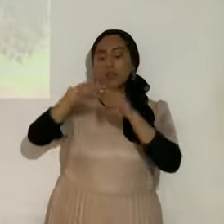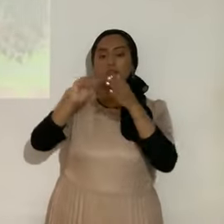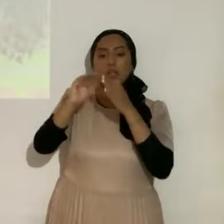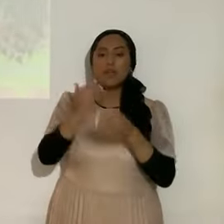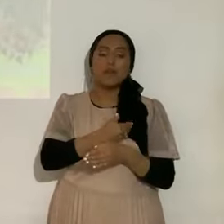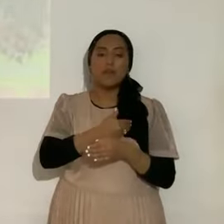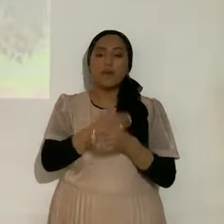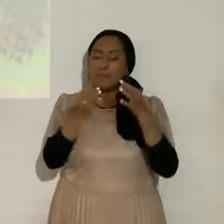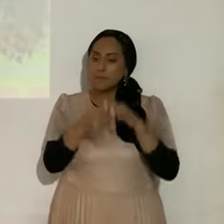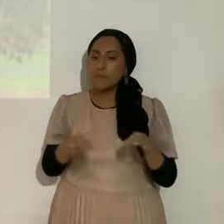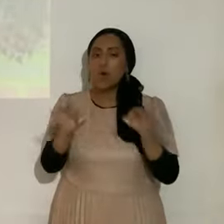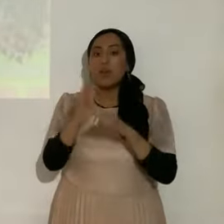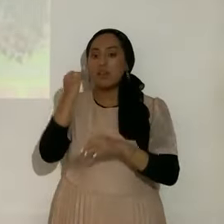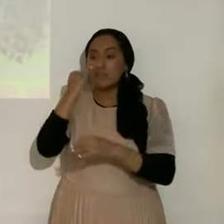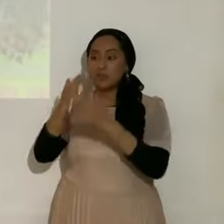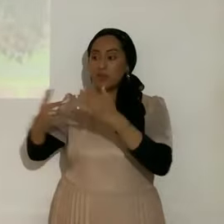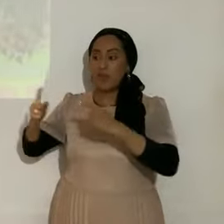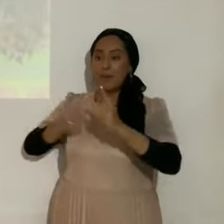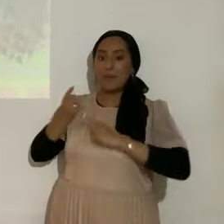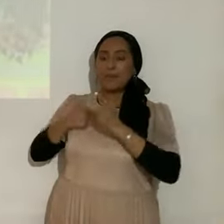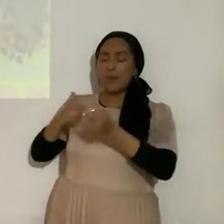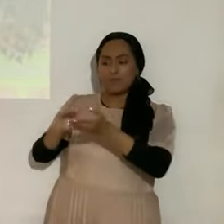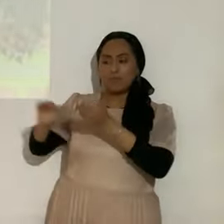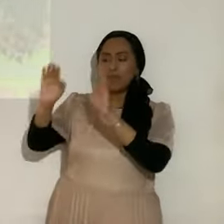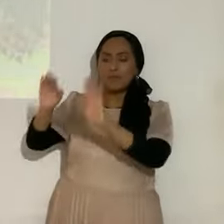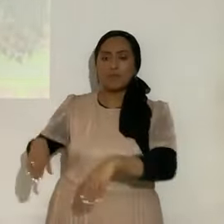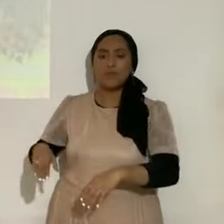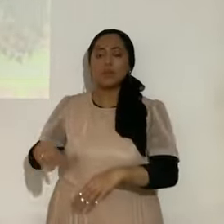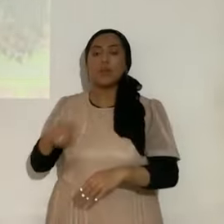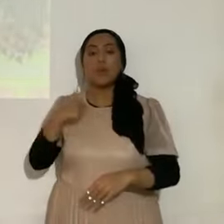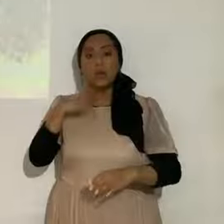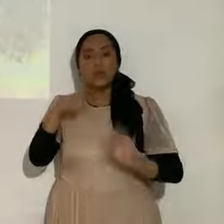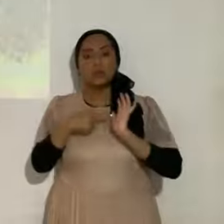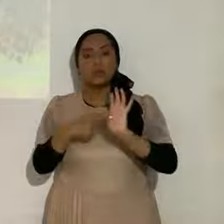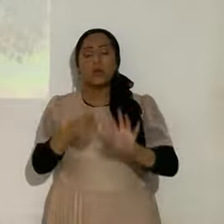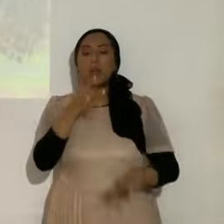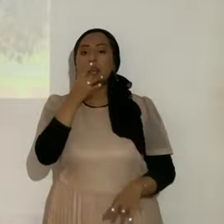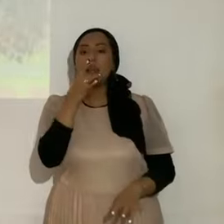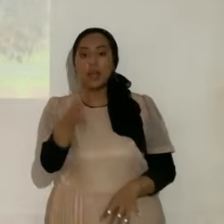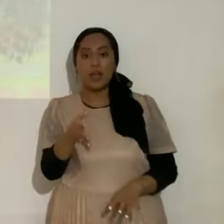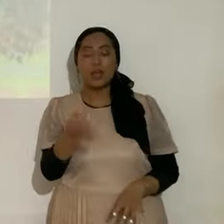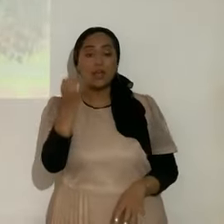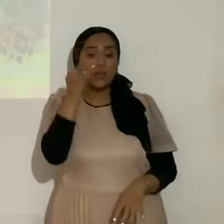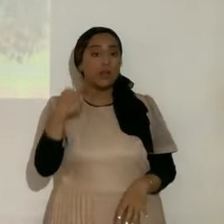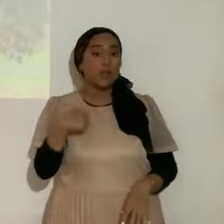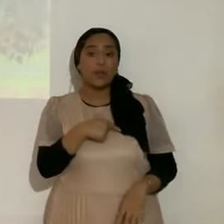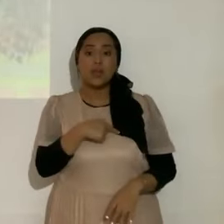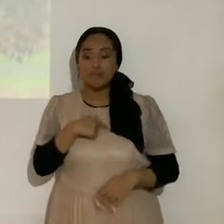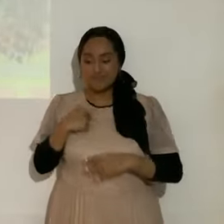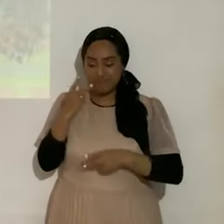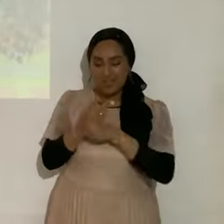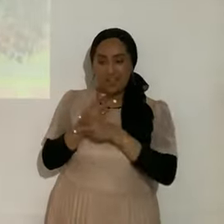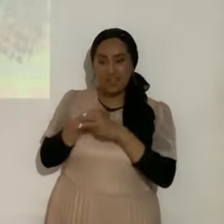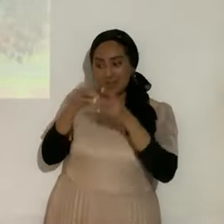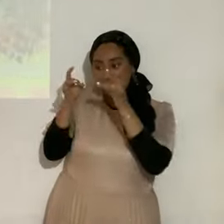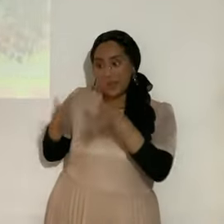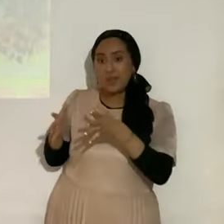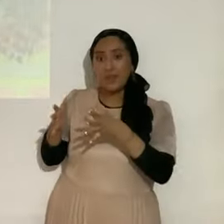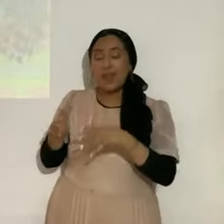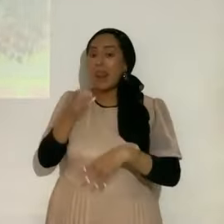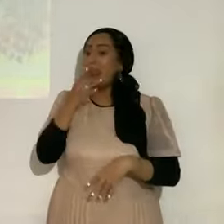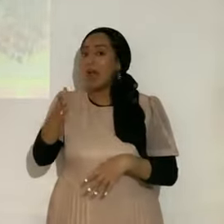las ofensas de los hombres, para de esa manera poder ser la luz que tanto queremos. Si no perdonamos, esa luz jamás va a radiar